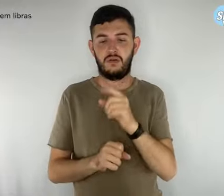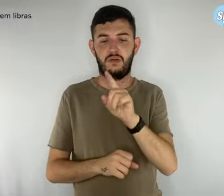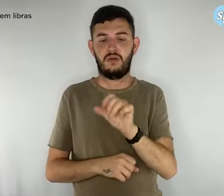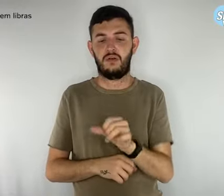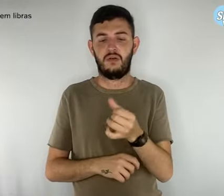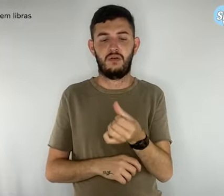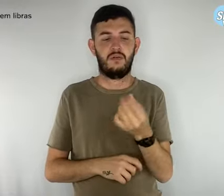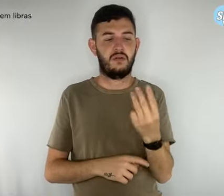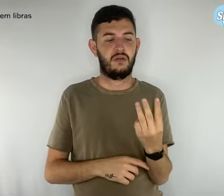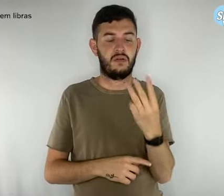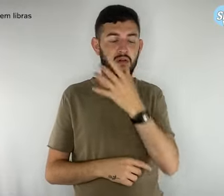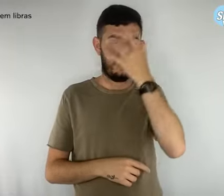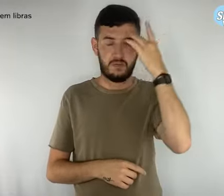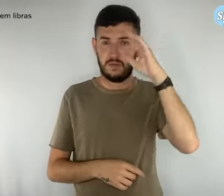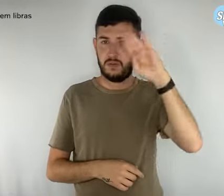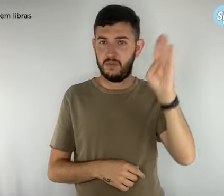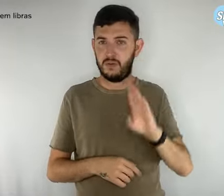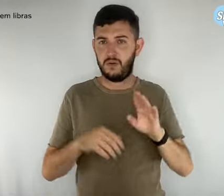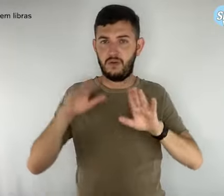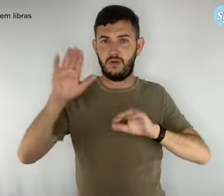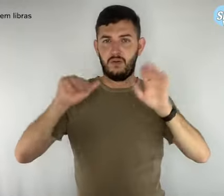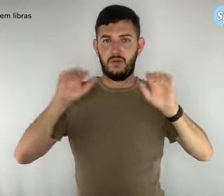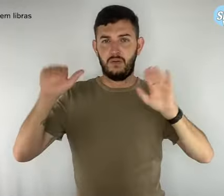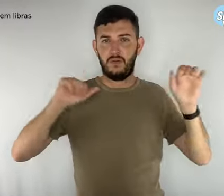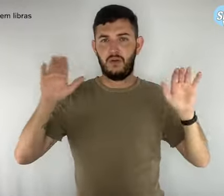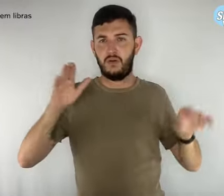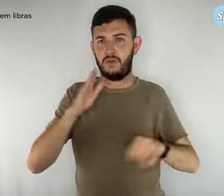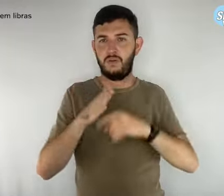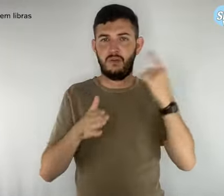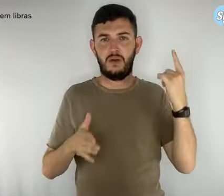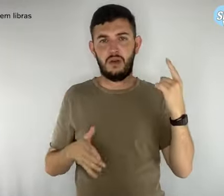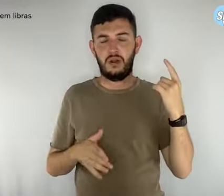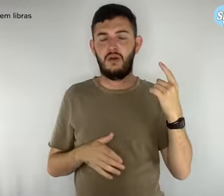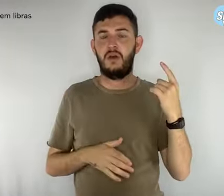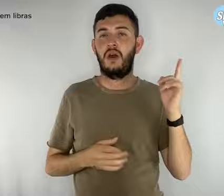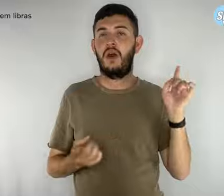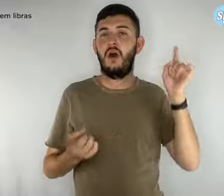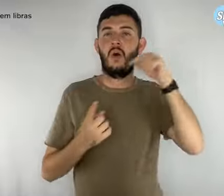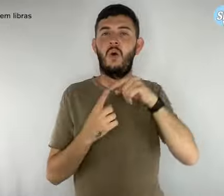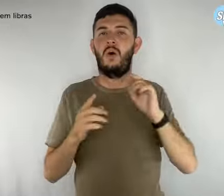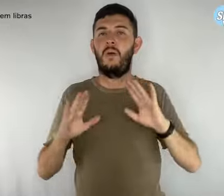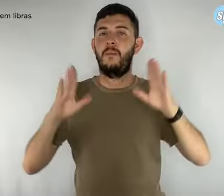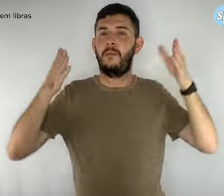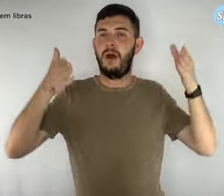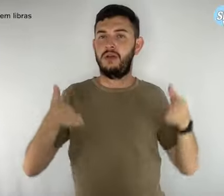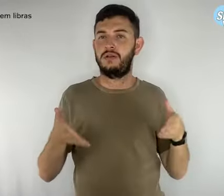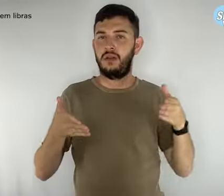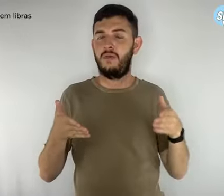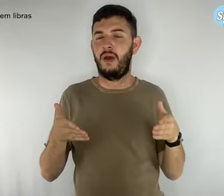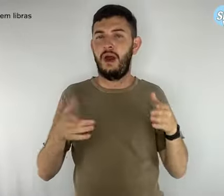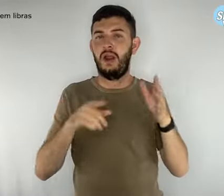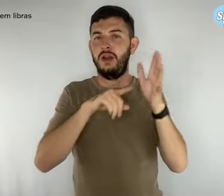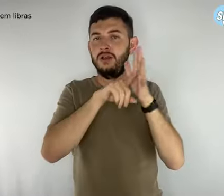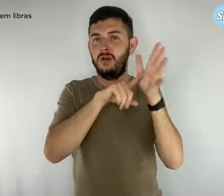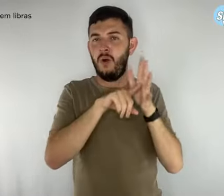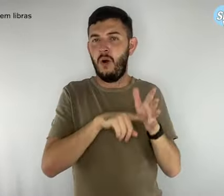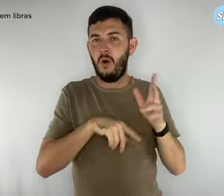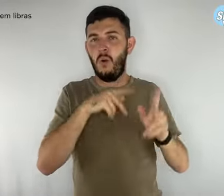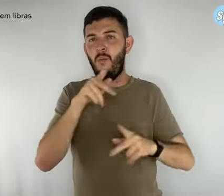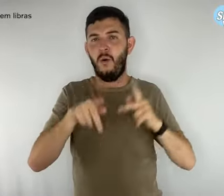1963, os brasileiros foram convocados pela primeira vez na história a participarem de uma consulta